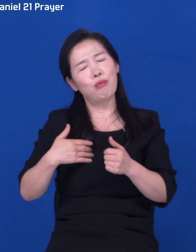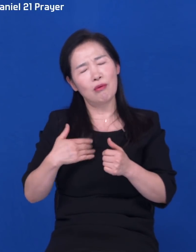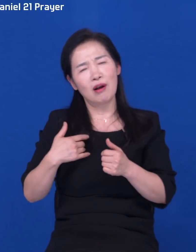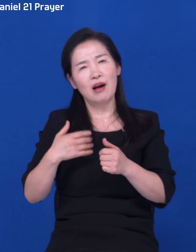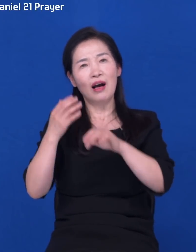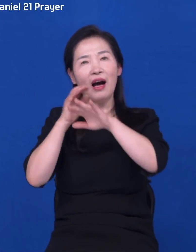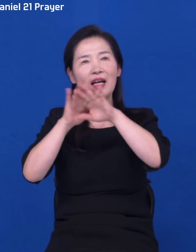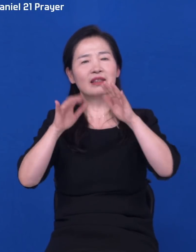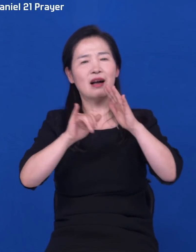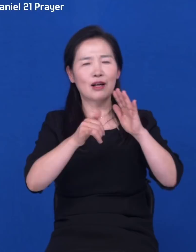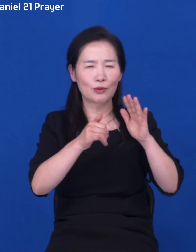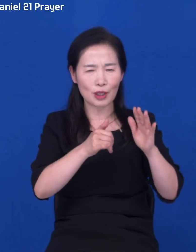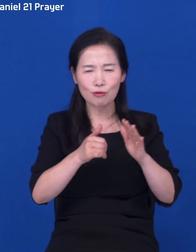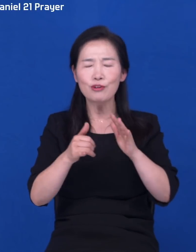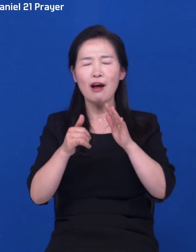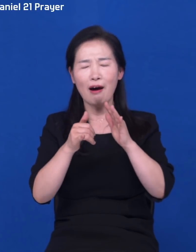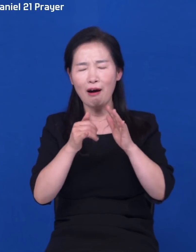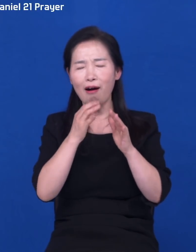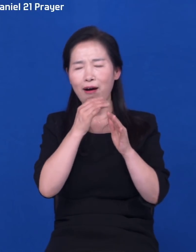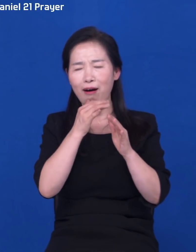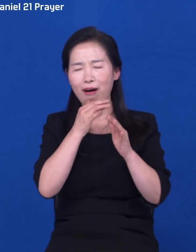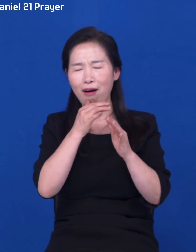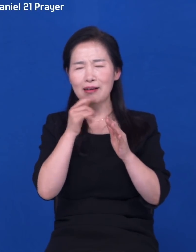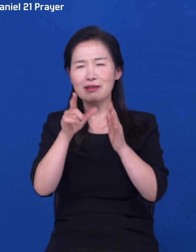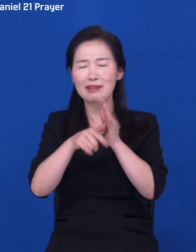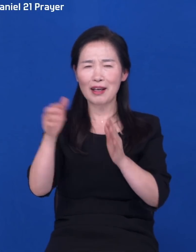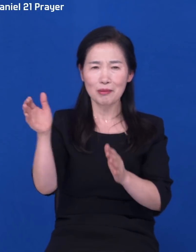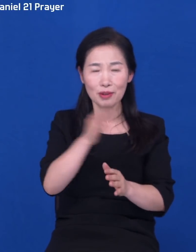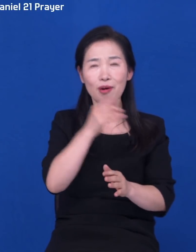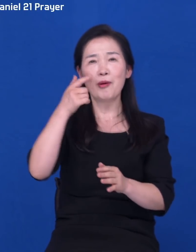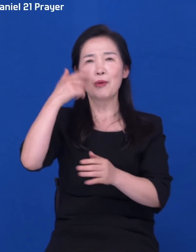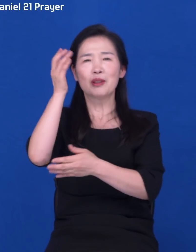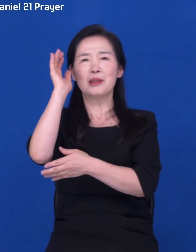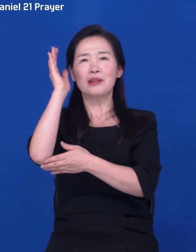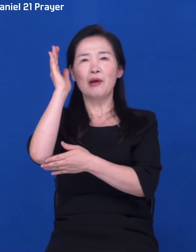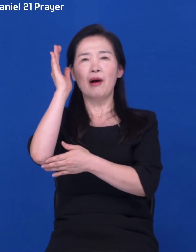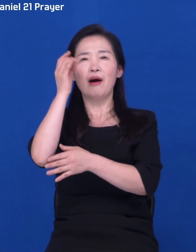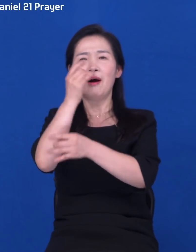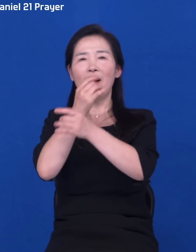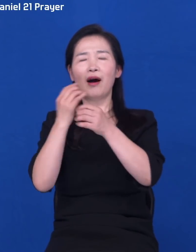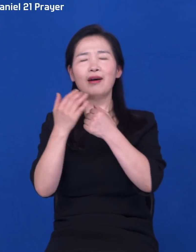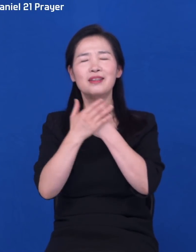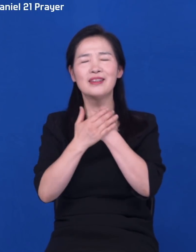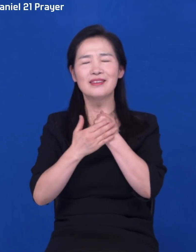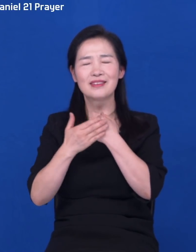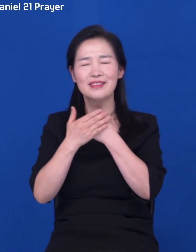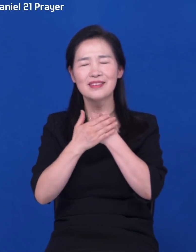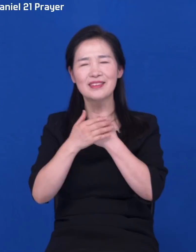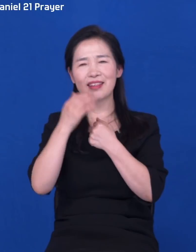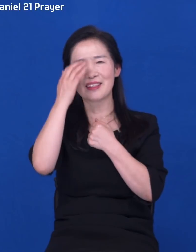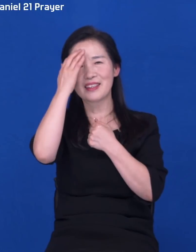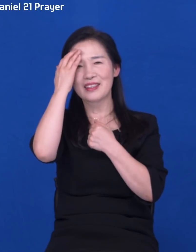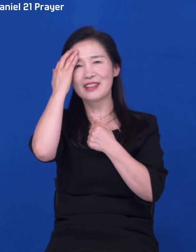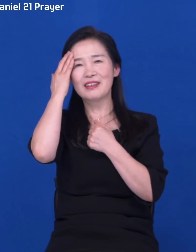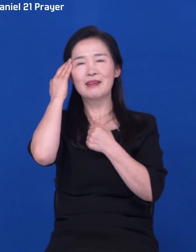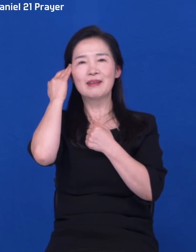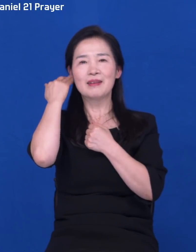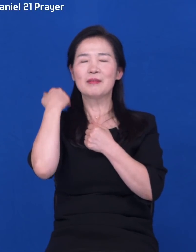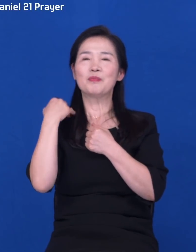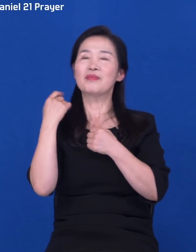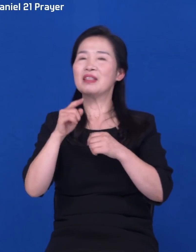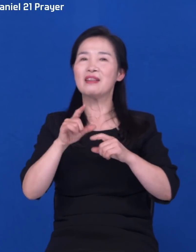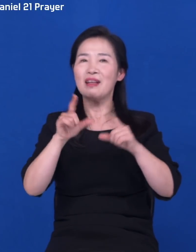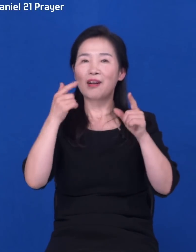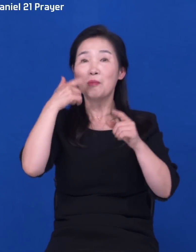이렇게 하고 들어가자마자 목사님 말씀이 너무 은혜롭게 들리더라고요. 목사님이 그날 설교에 뭐라고